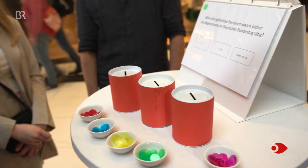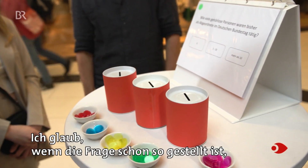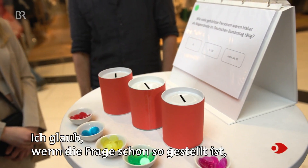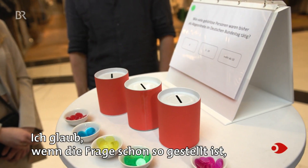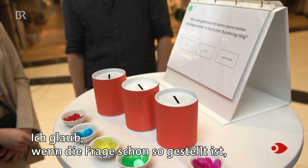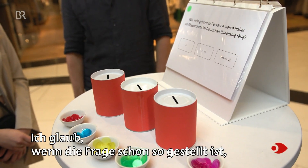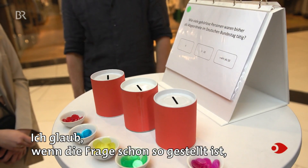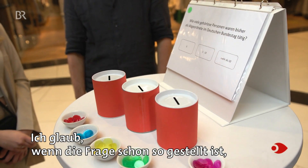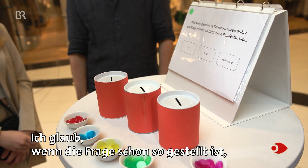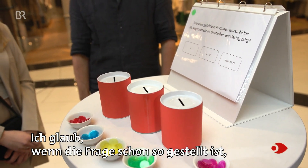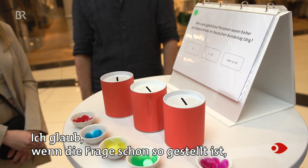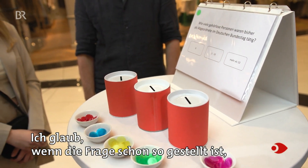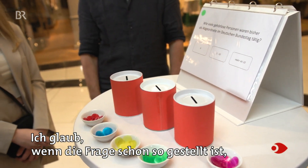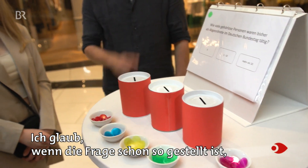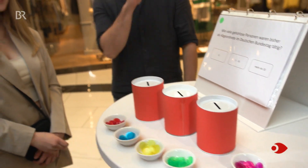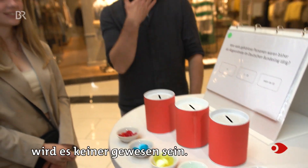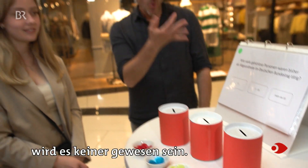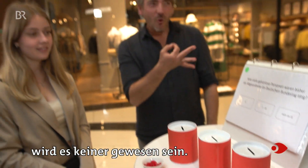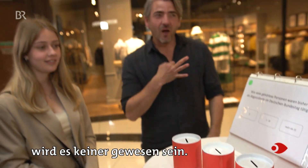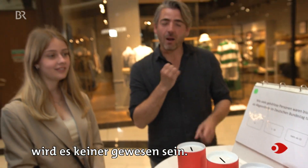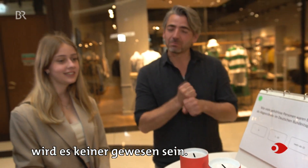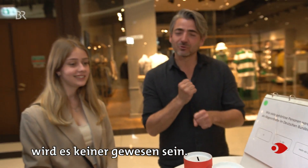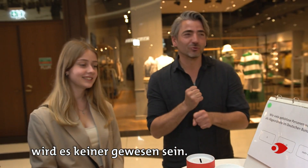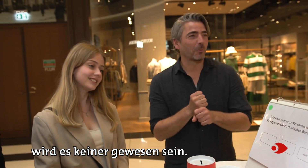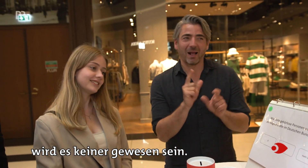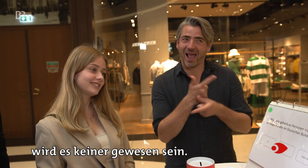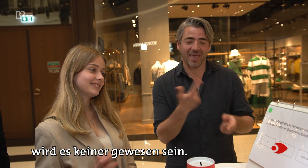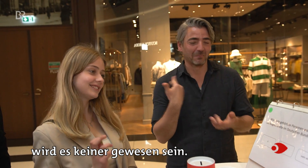Aber ich glaube, wenn die Frage schon so gestellt wird, kann es auch keiner gewesen sein.